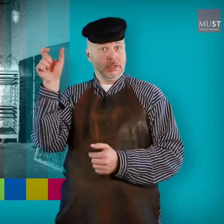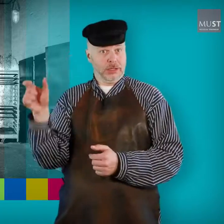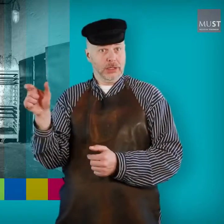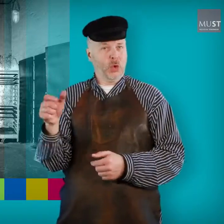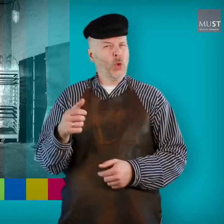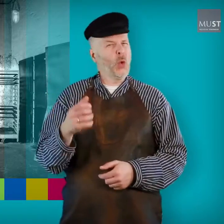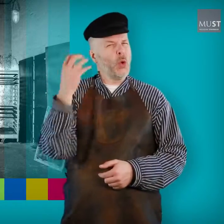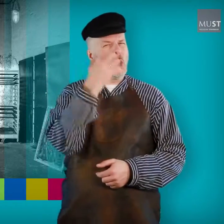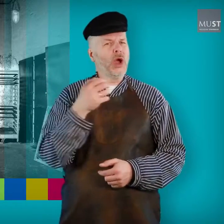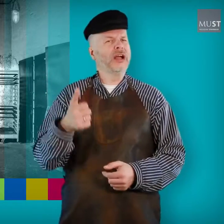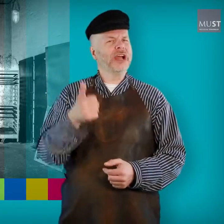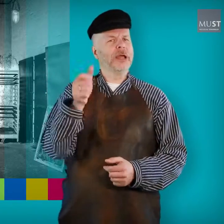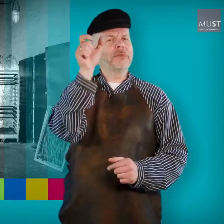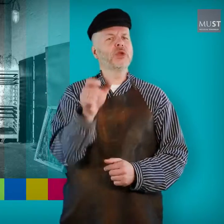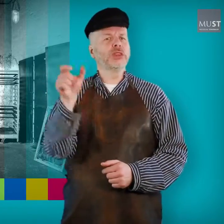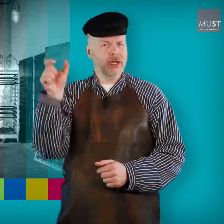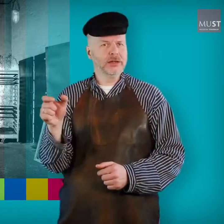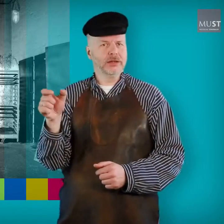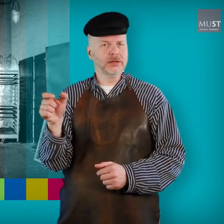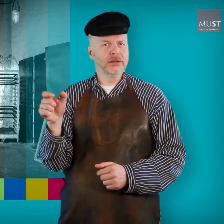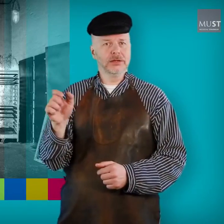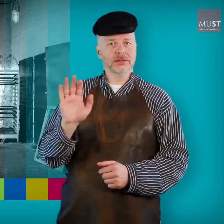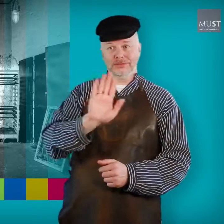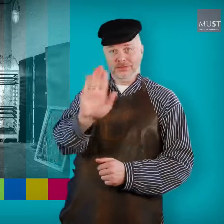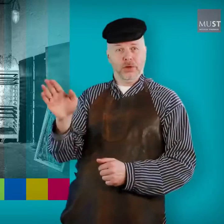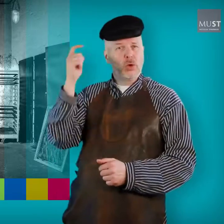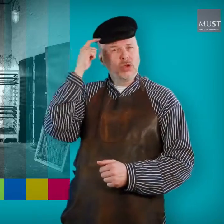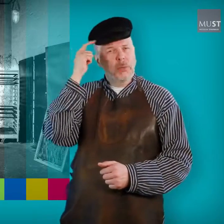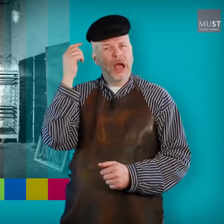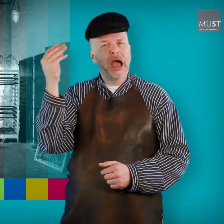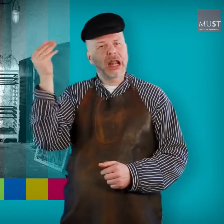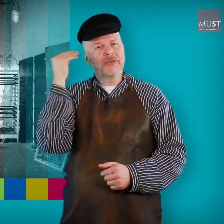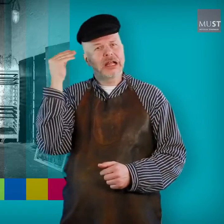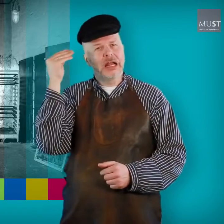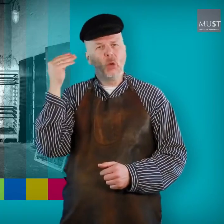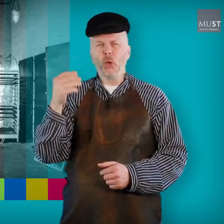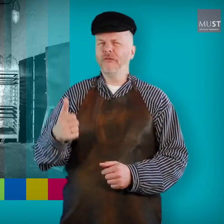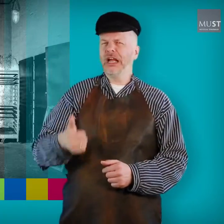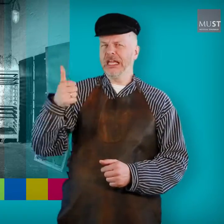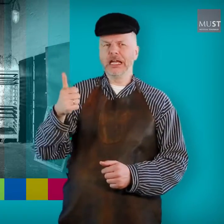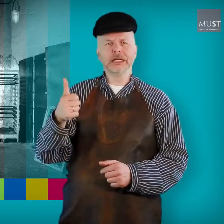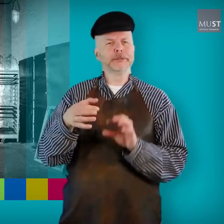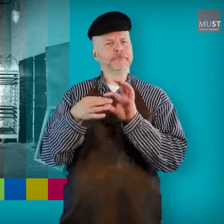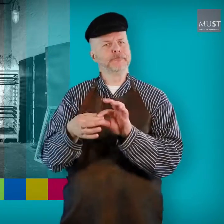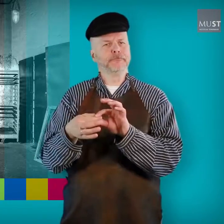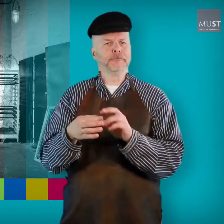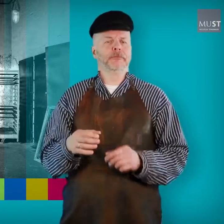Røykerne var viktige personer i fabrikkene. Deres kunnskap og erfaring i forbindelse med